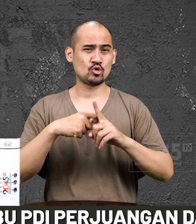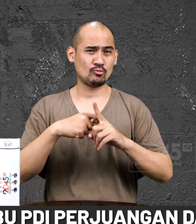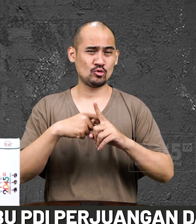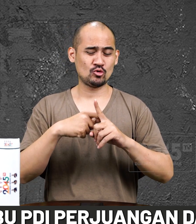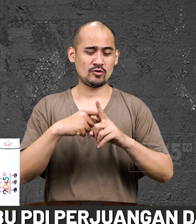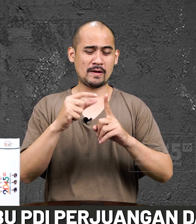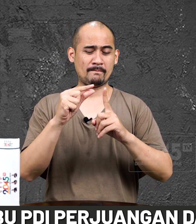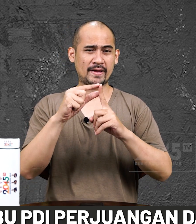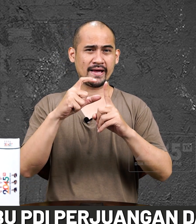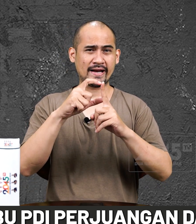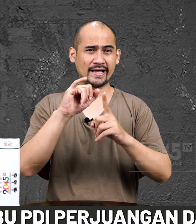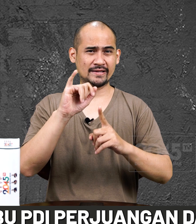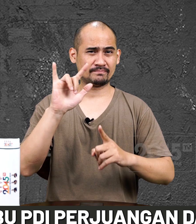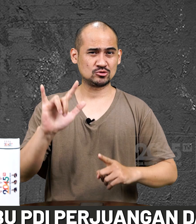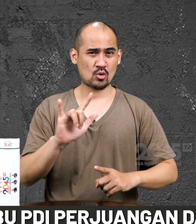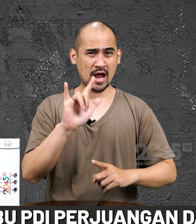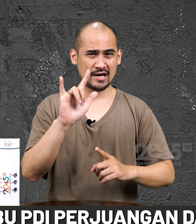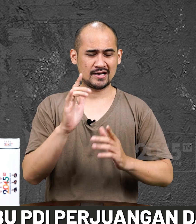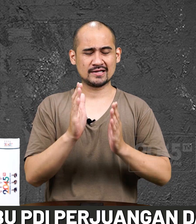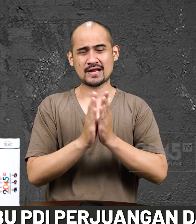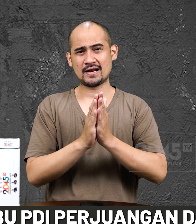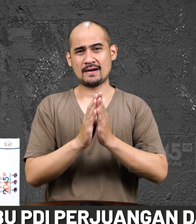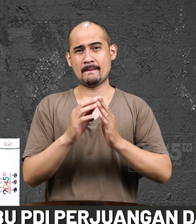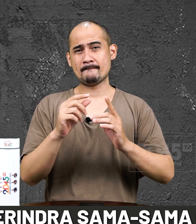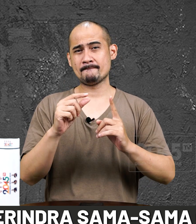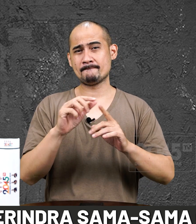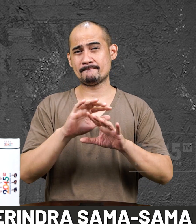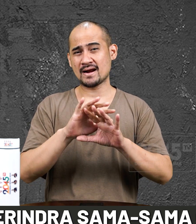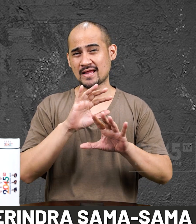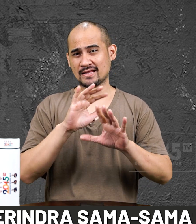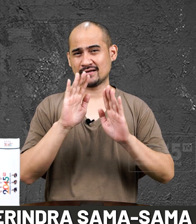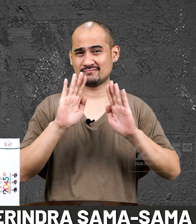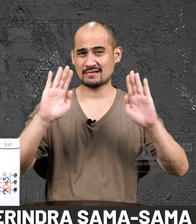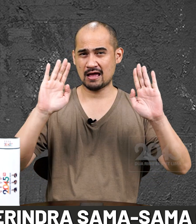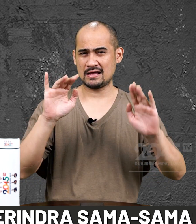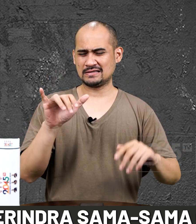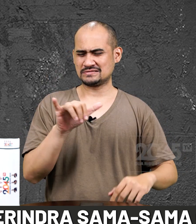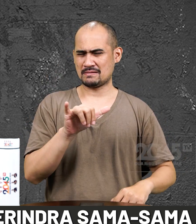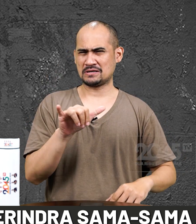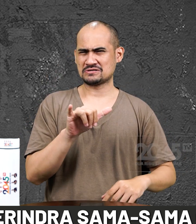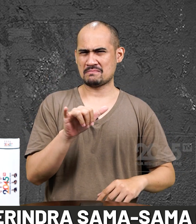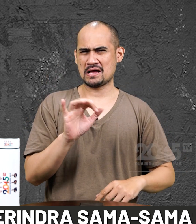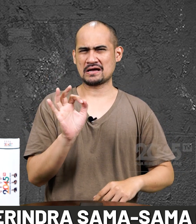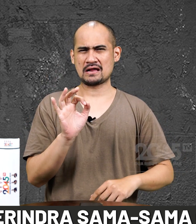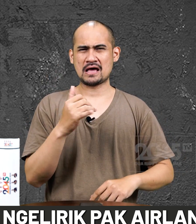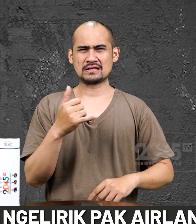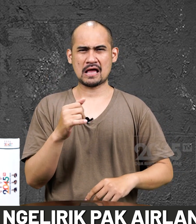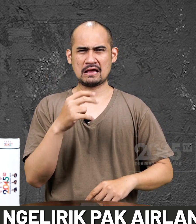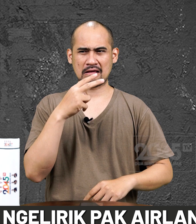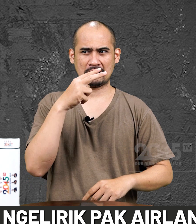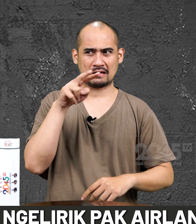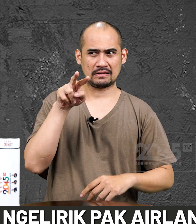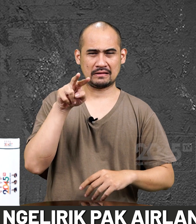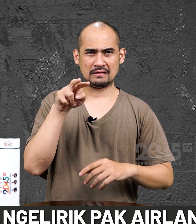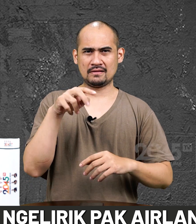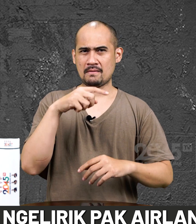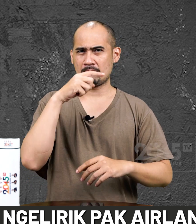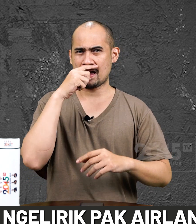Kubu PDI Perjuangan dan Partai Gerindra sama-sama gak ada yang ngelirik Pak Airlangga buat jadi cawapres.